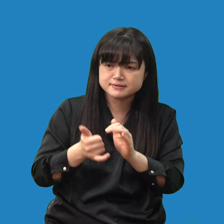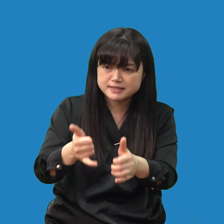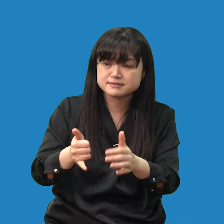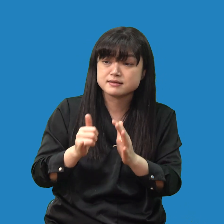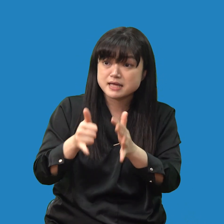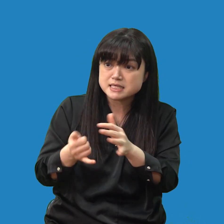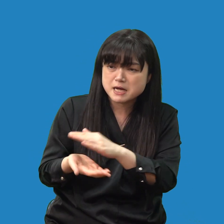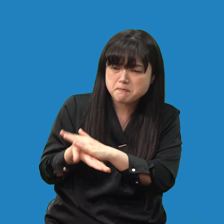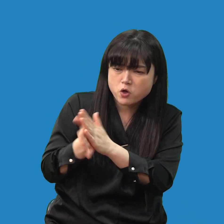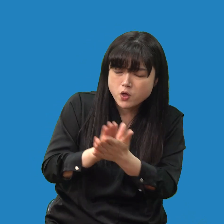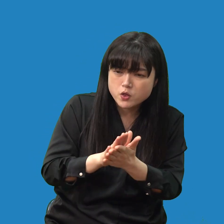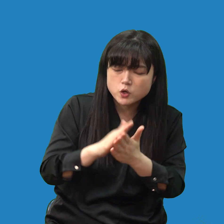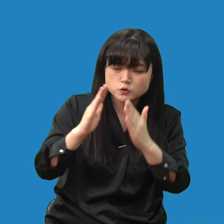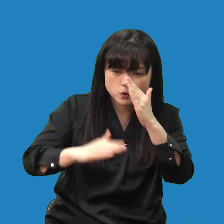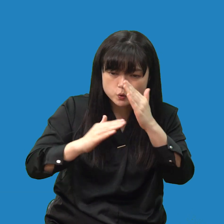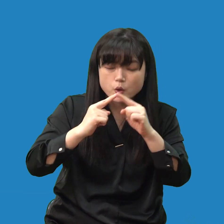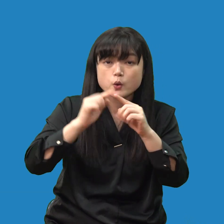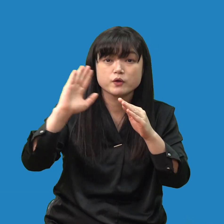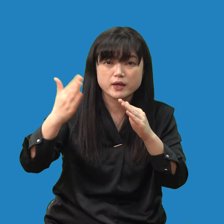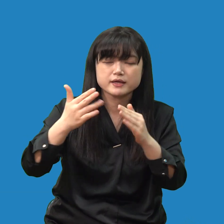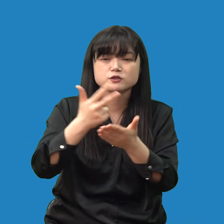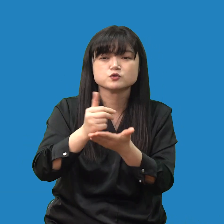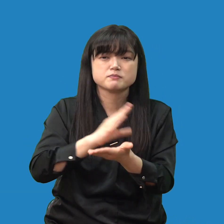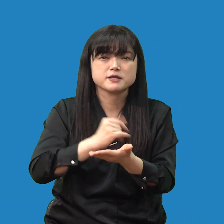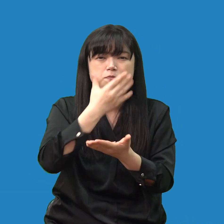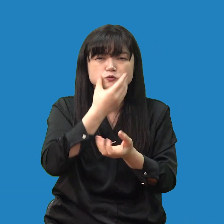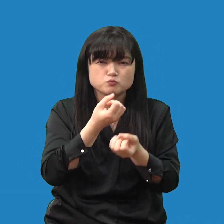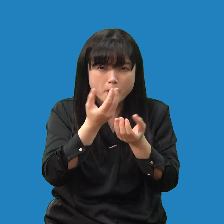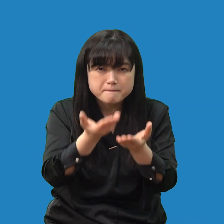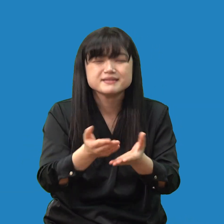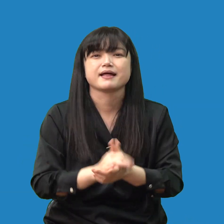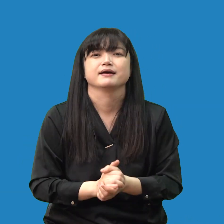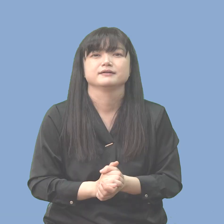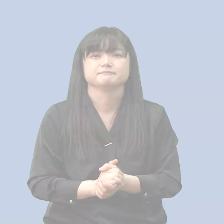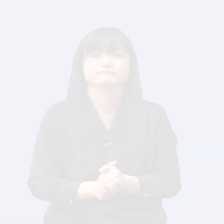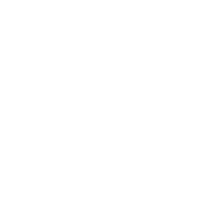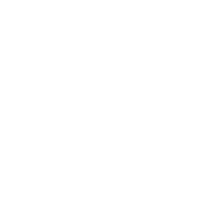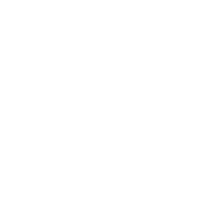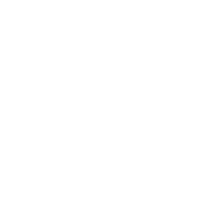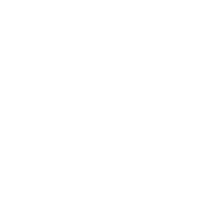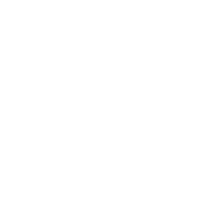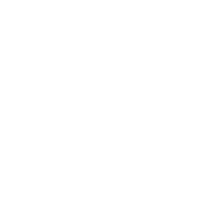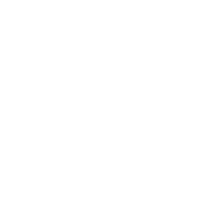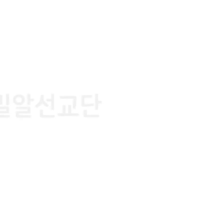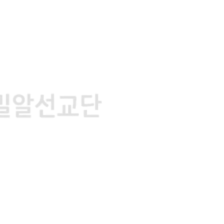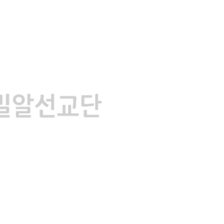변혁하는 그런 성도와 교회가 되기를 주의 이름으로 축원합니다.